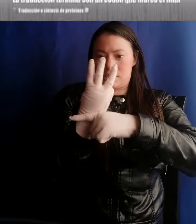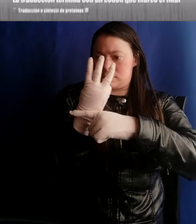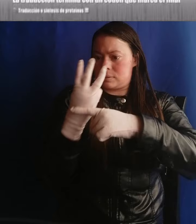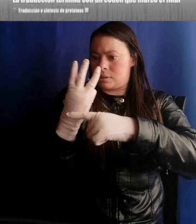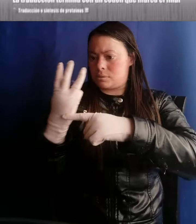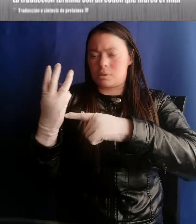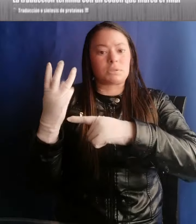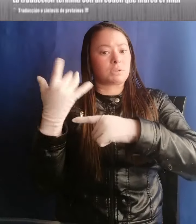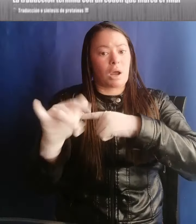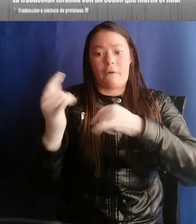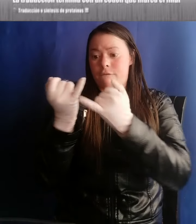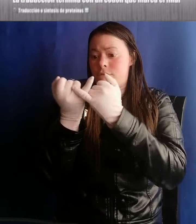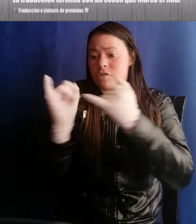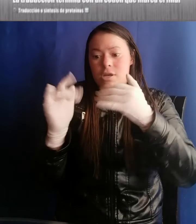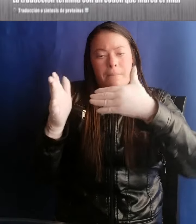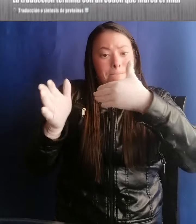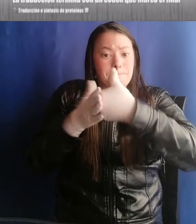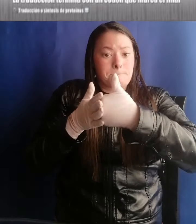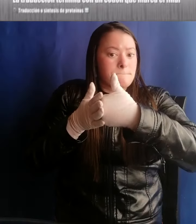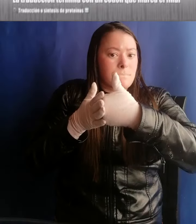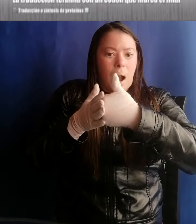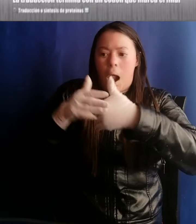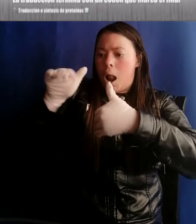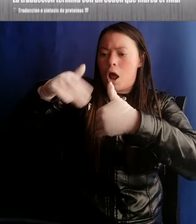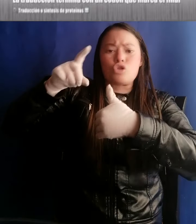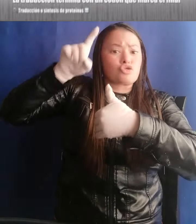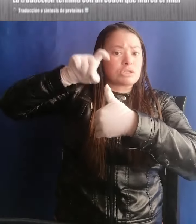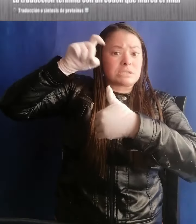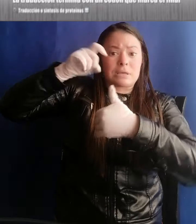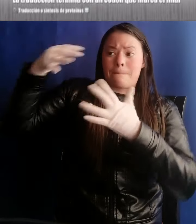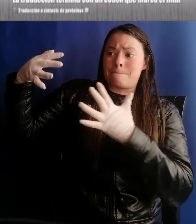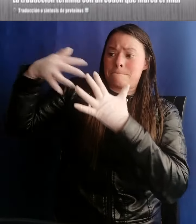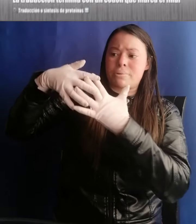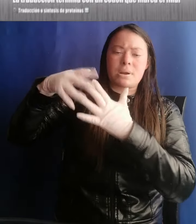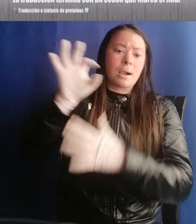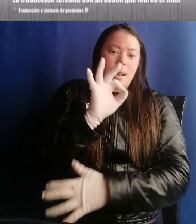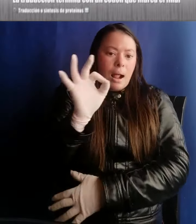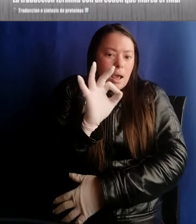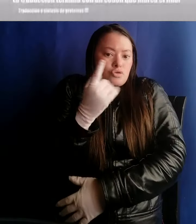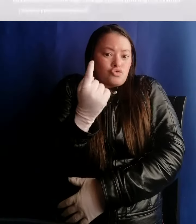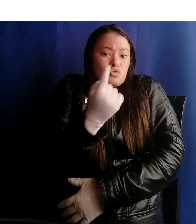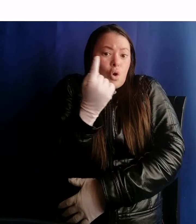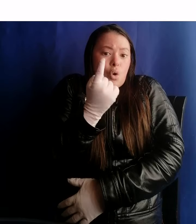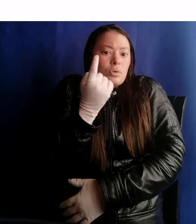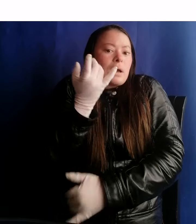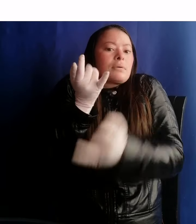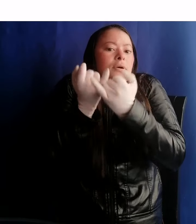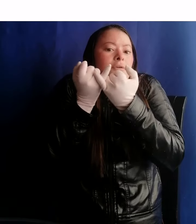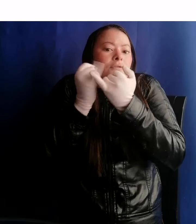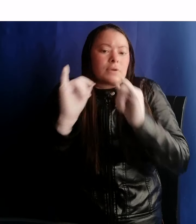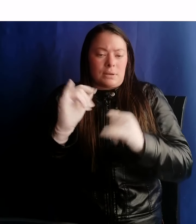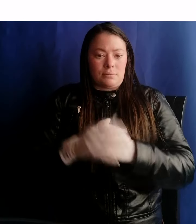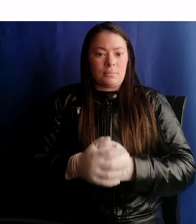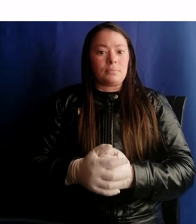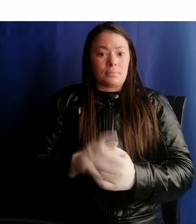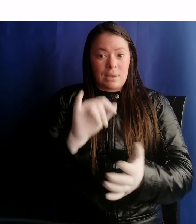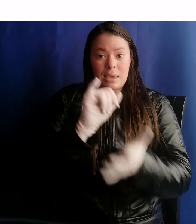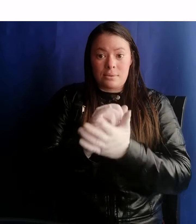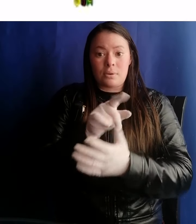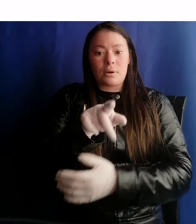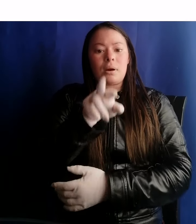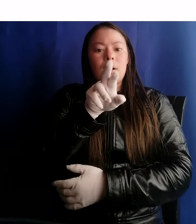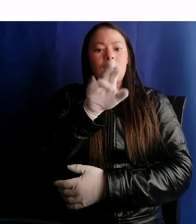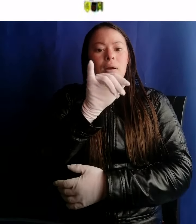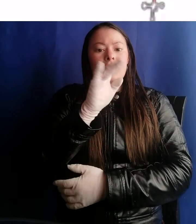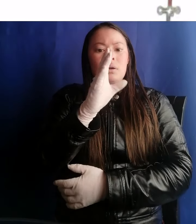de traducción termina hasta topar con un codón de finalización al que no le corresponde ningún aminoácido, es decir, no se traduce en